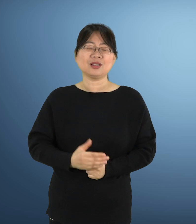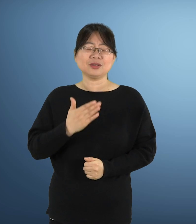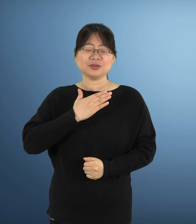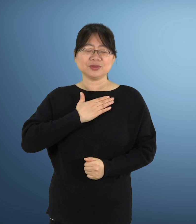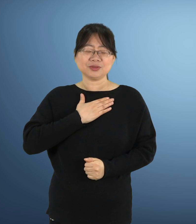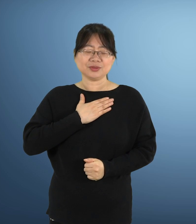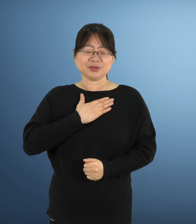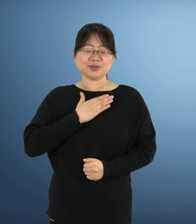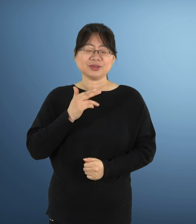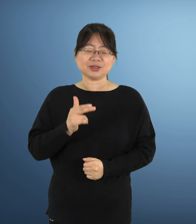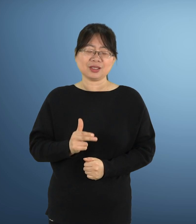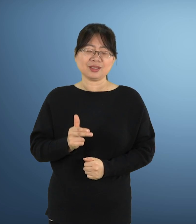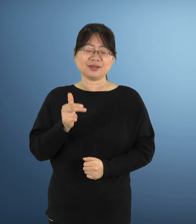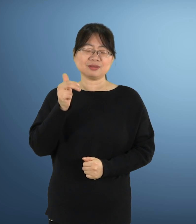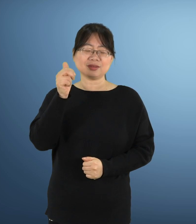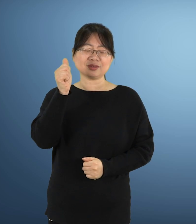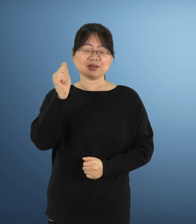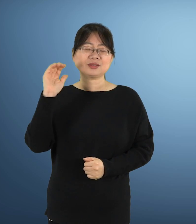내 주